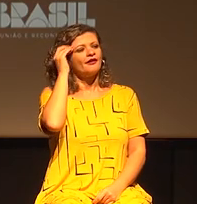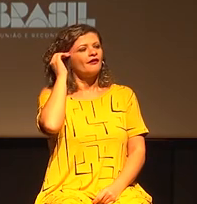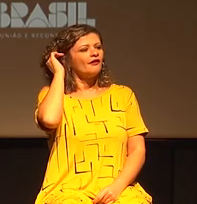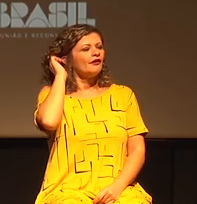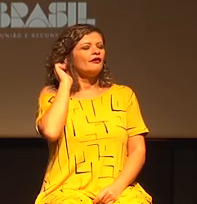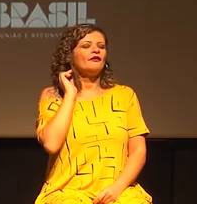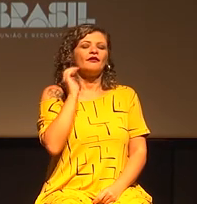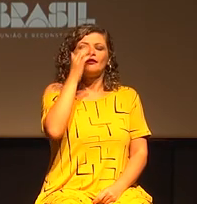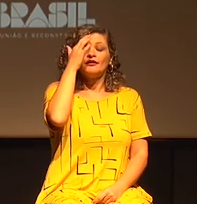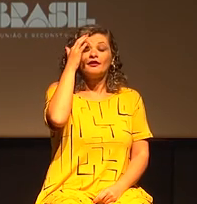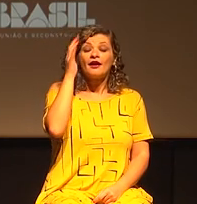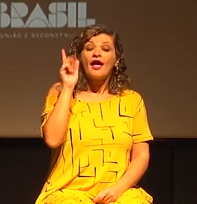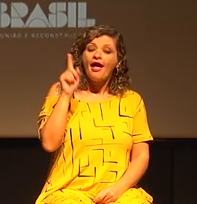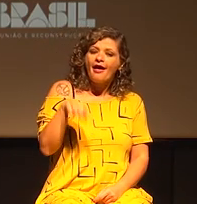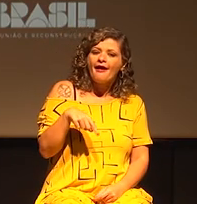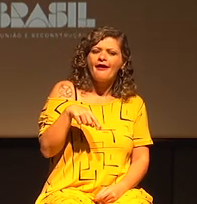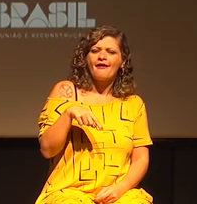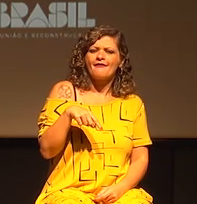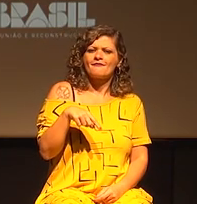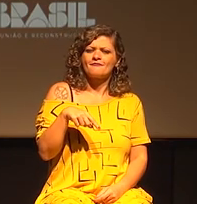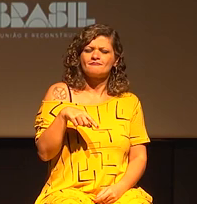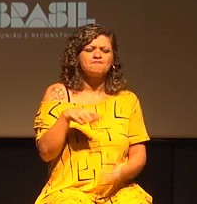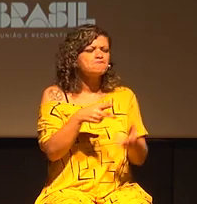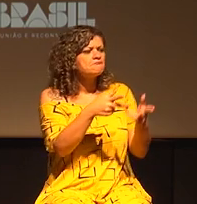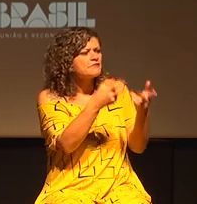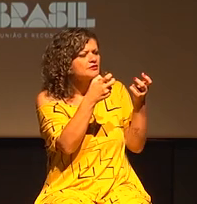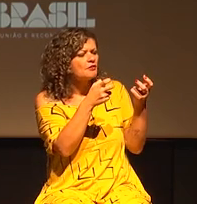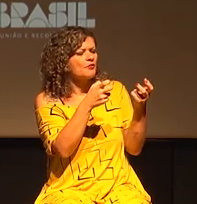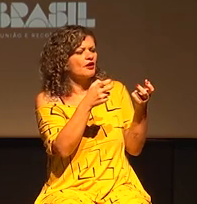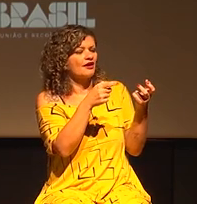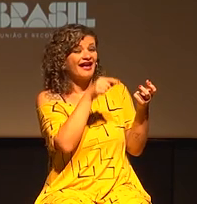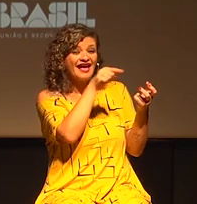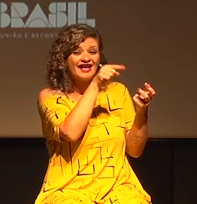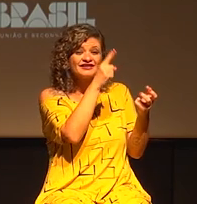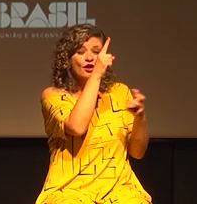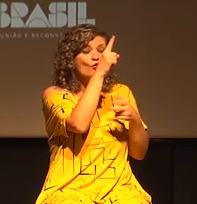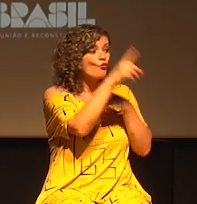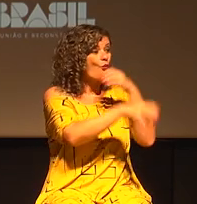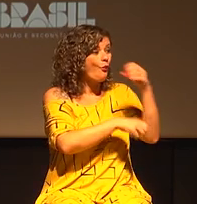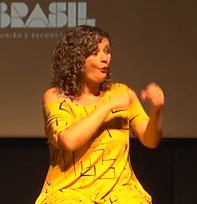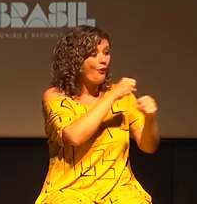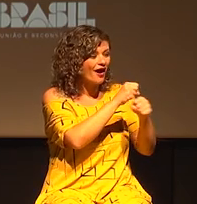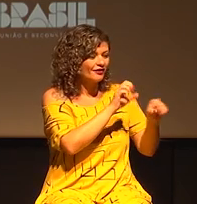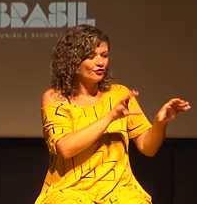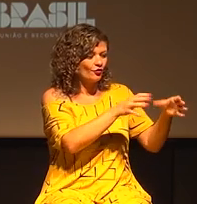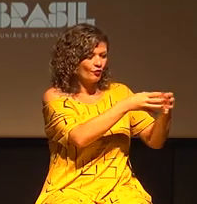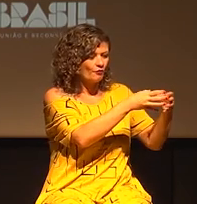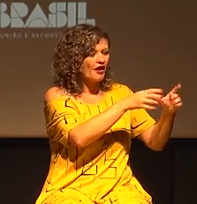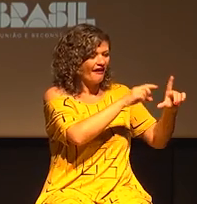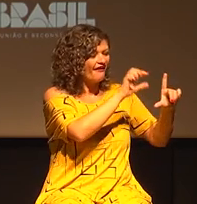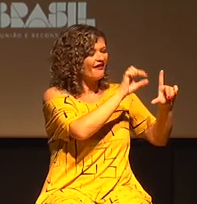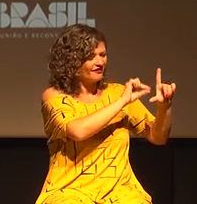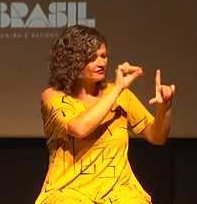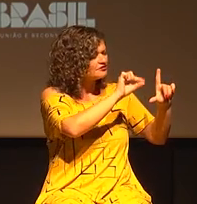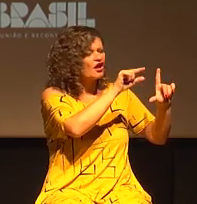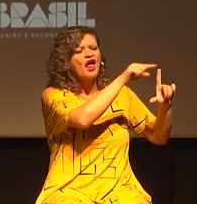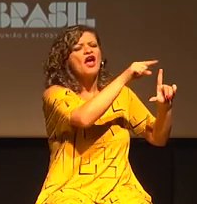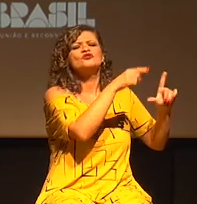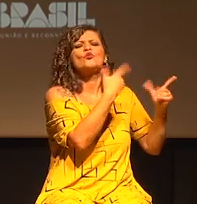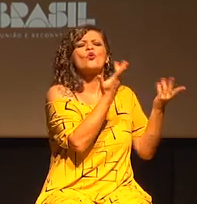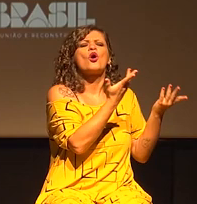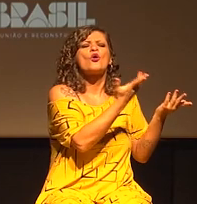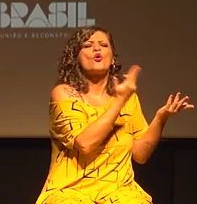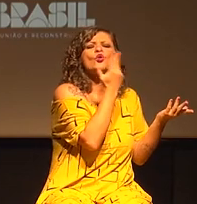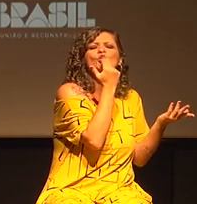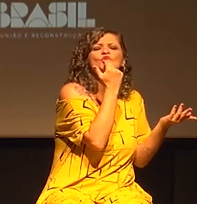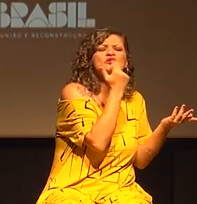É captar esse índice né porque um ano essa comunidade vai né ter alimentada e qual o índice nutricional